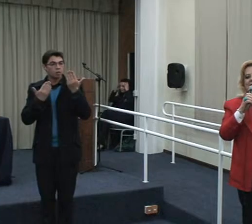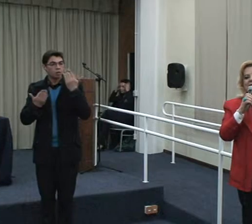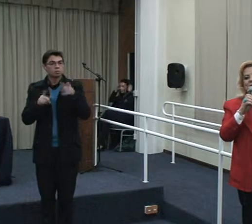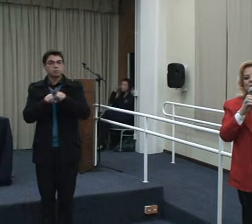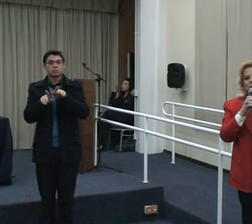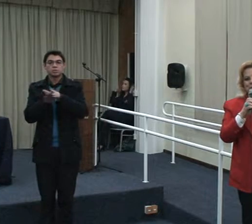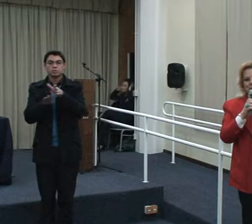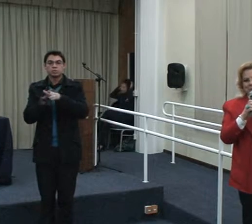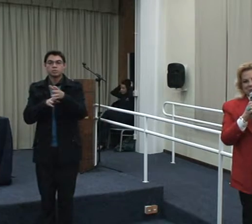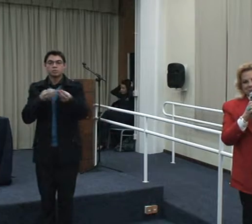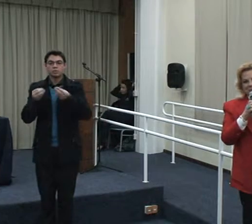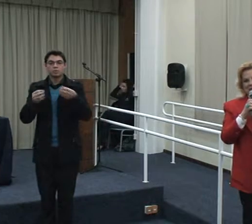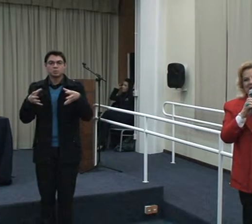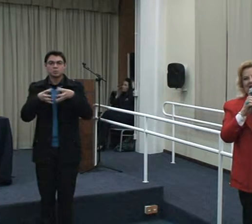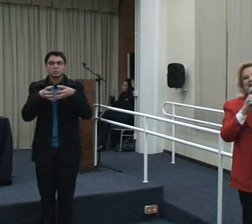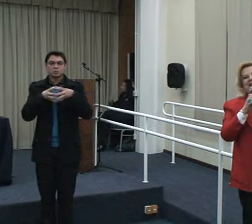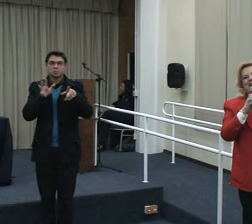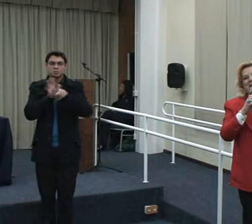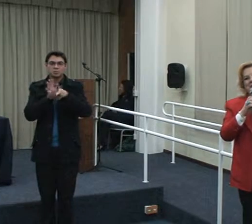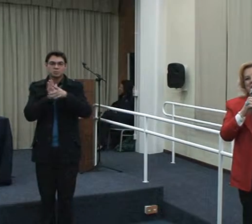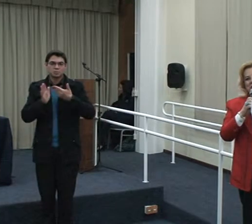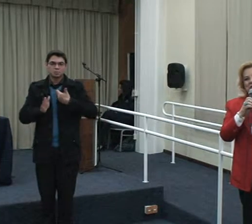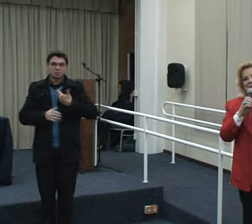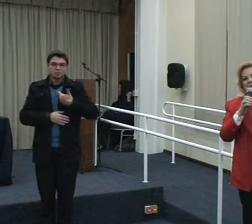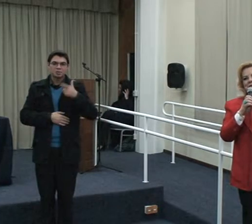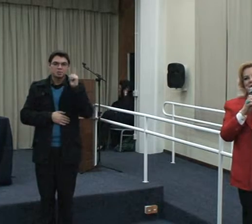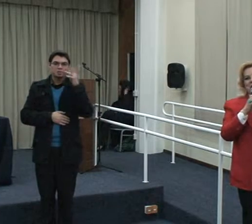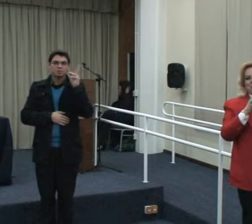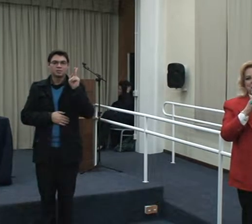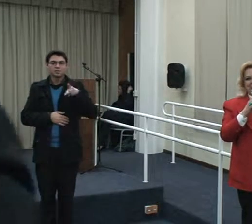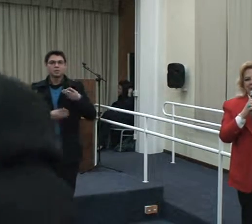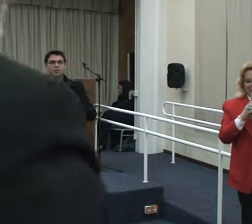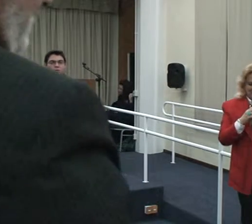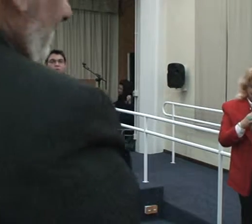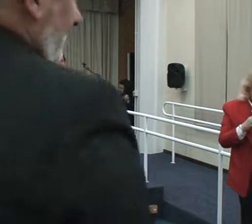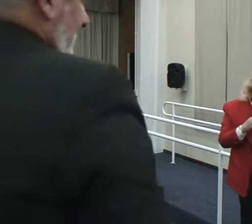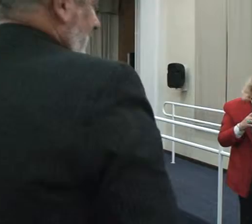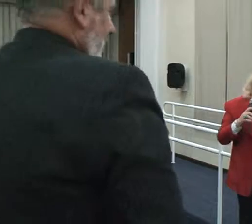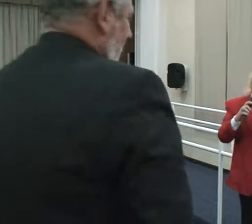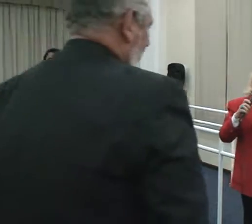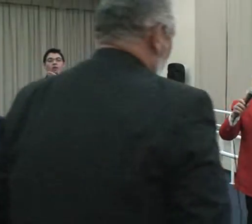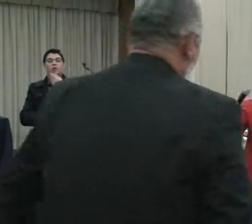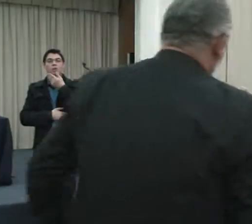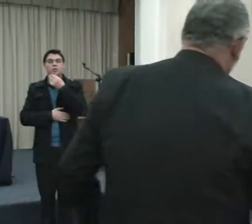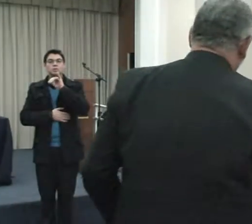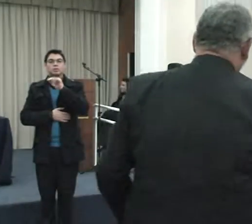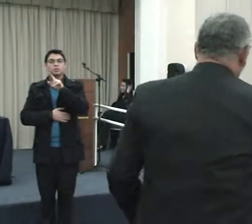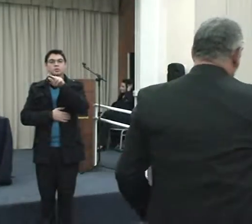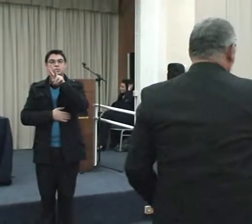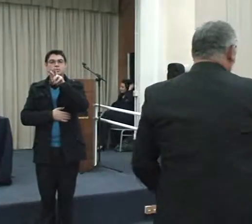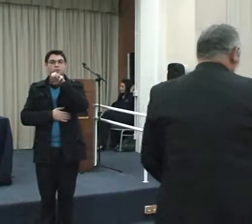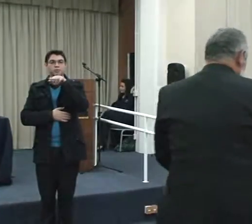meu colega de turma de psicologia, o estimado Juvenal Correia Filho.